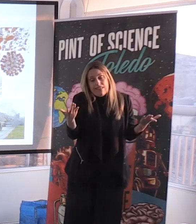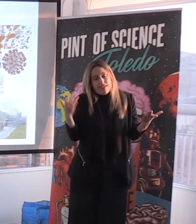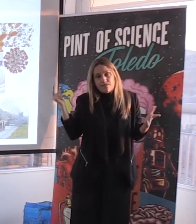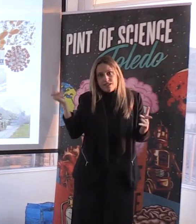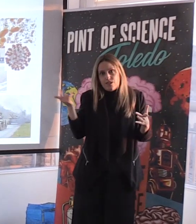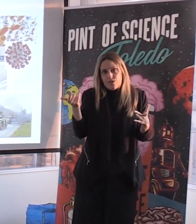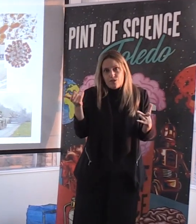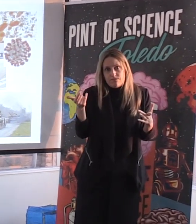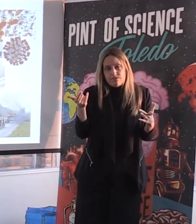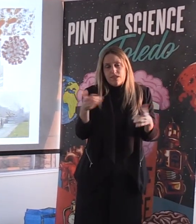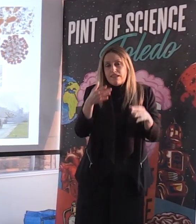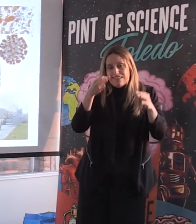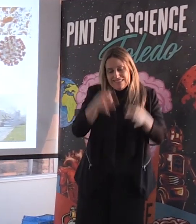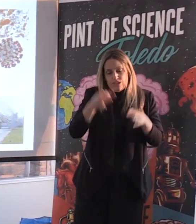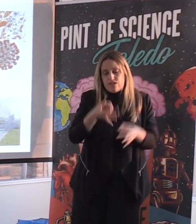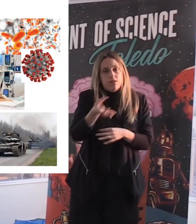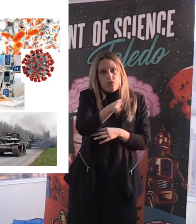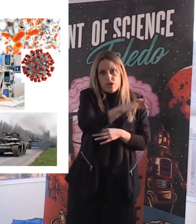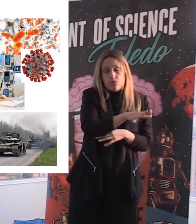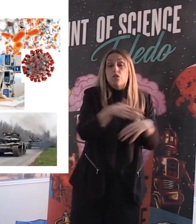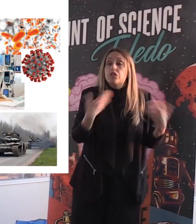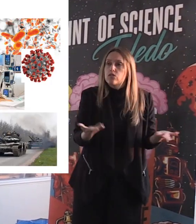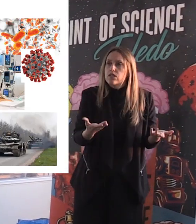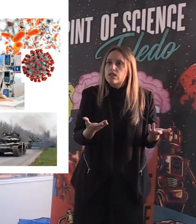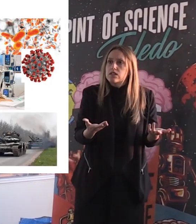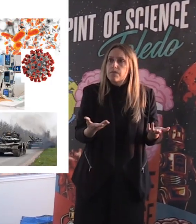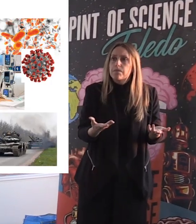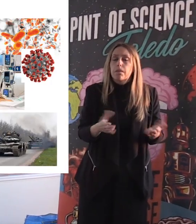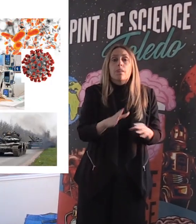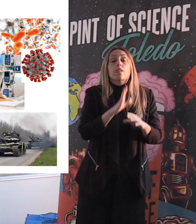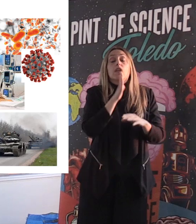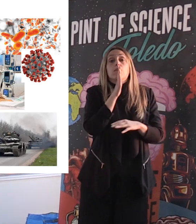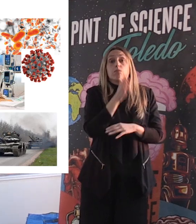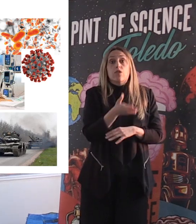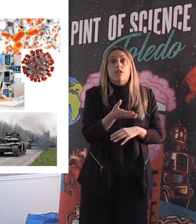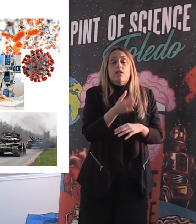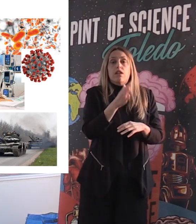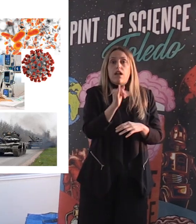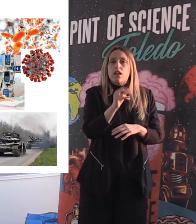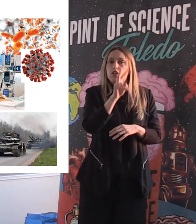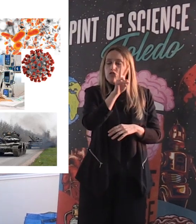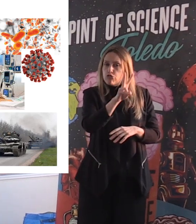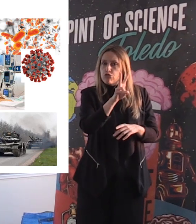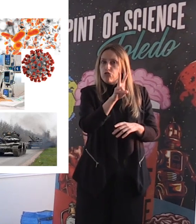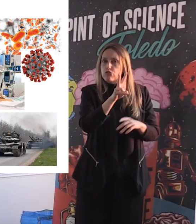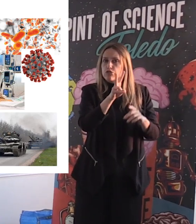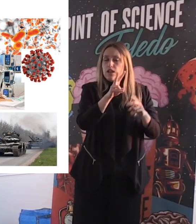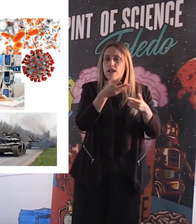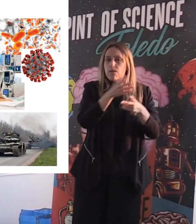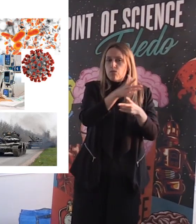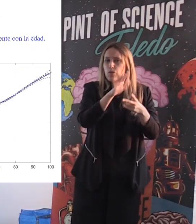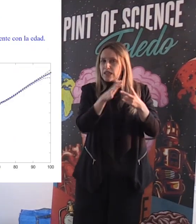esto no es la pregunta. Porque hay dos diferentes fuentes de la muerte. Esto